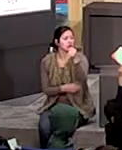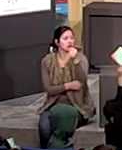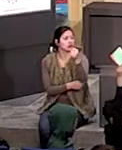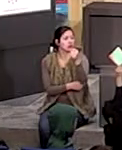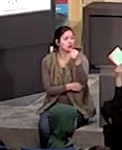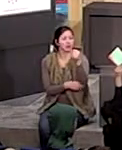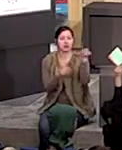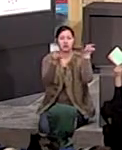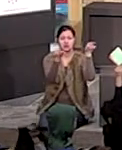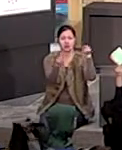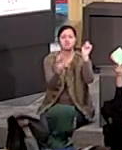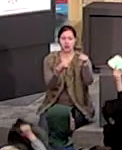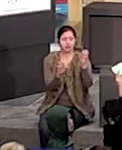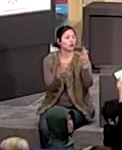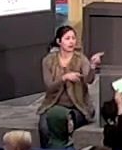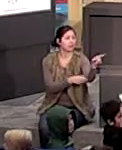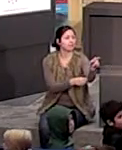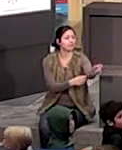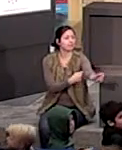Jullie bepalen, ja.